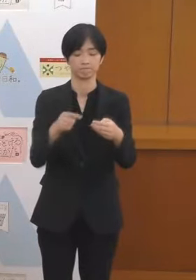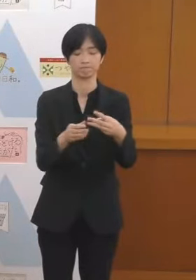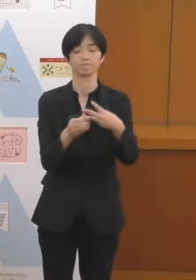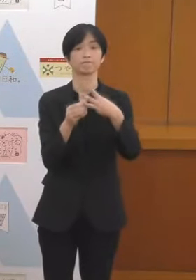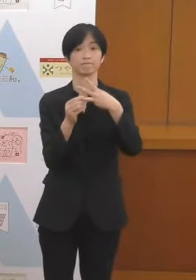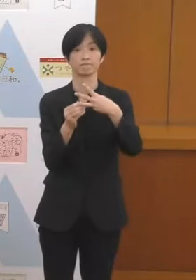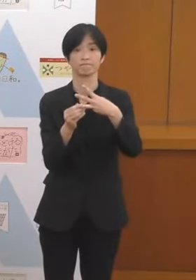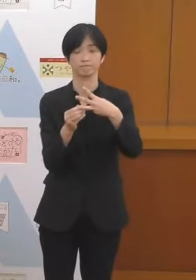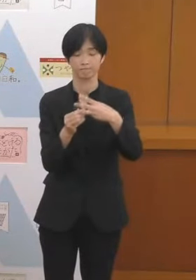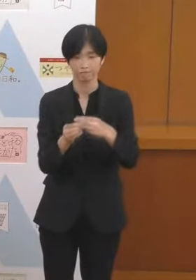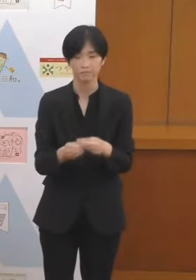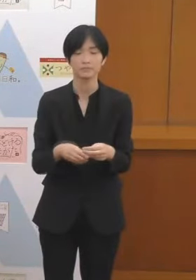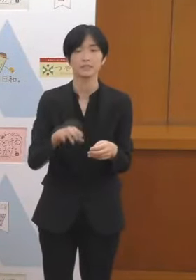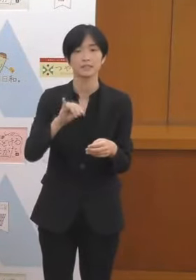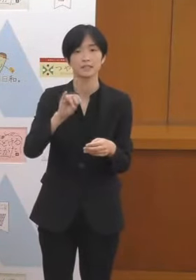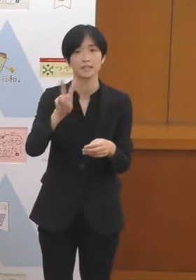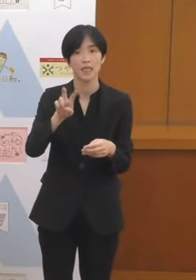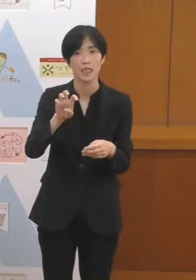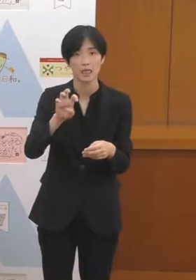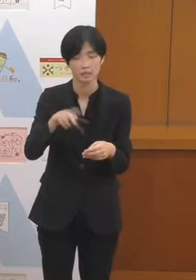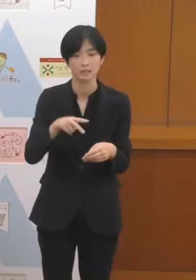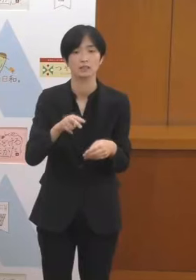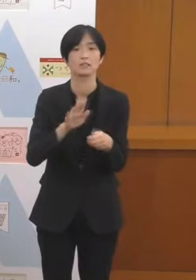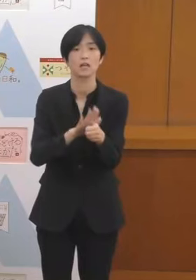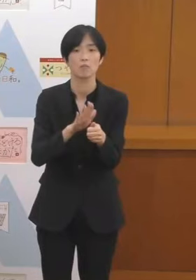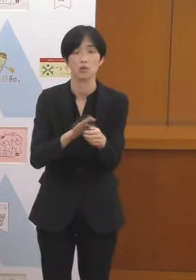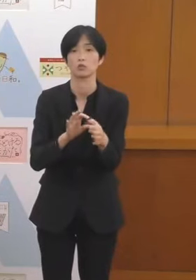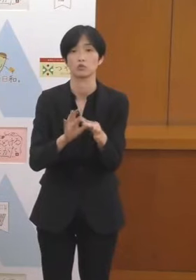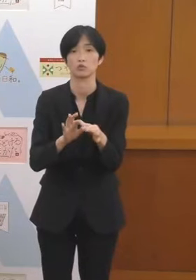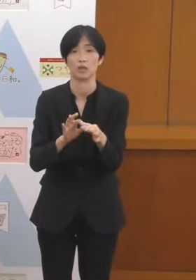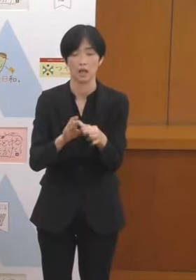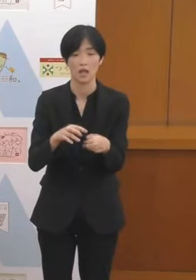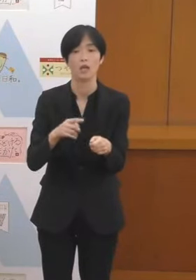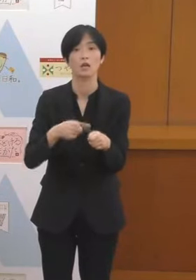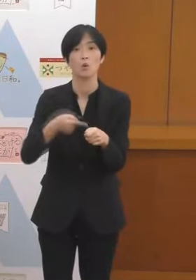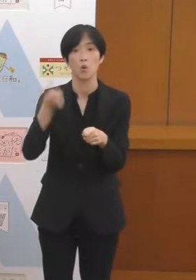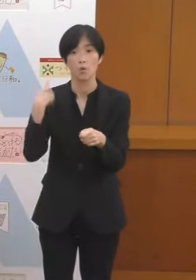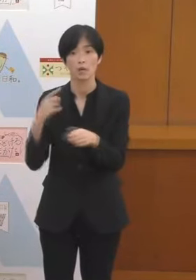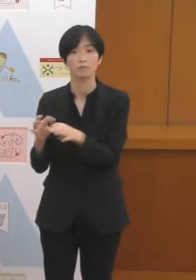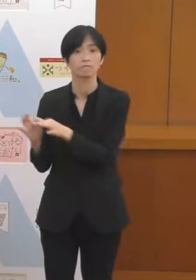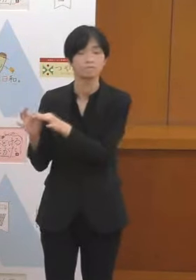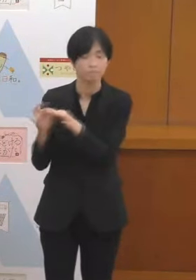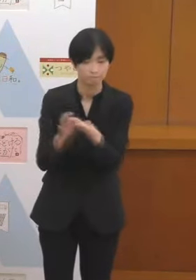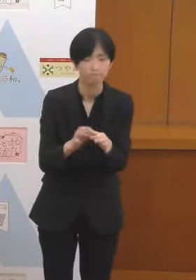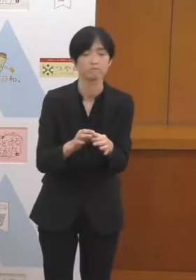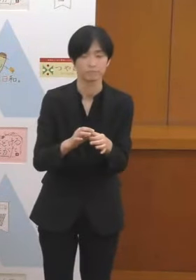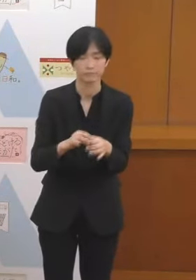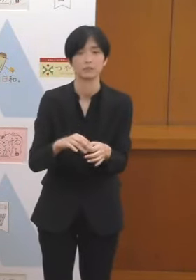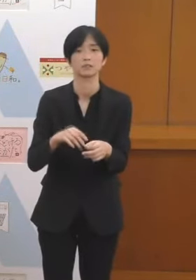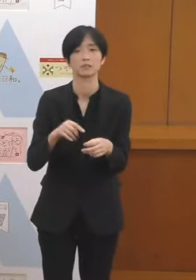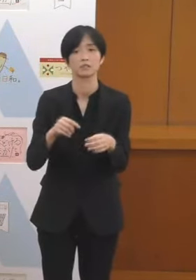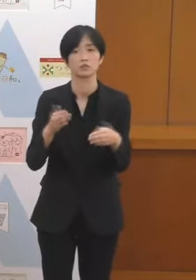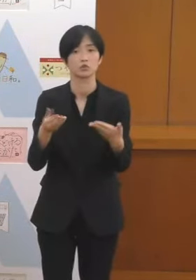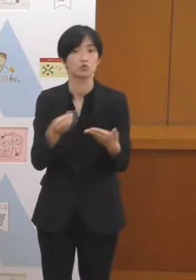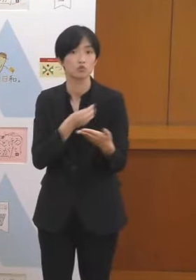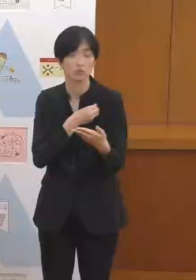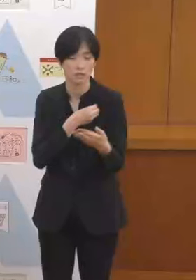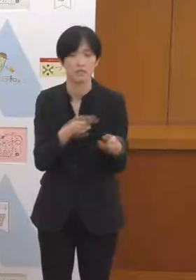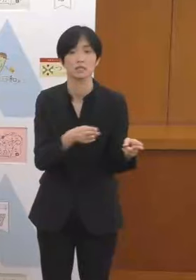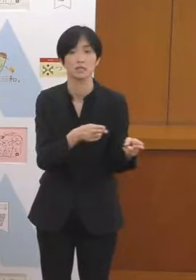点目はチェリサポでありますえ昨年度に引き続きえ山形チェリサポ職員